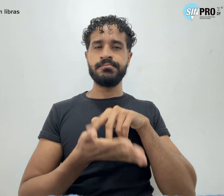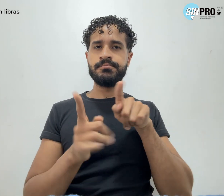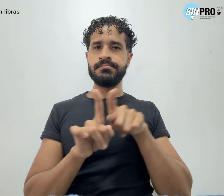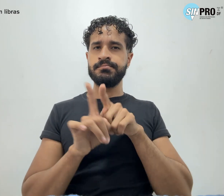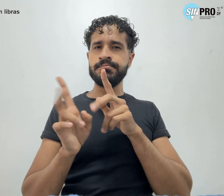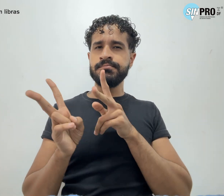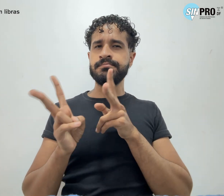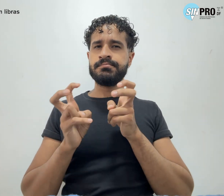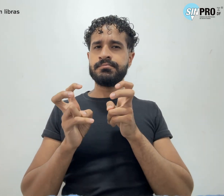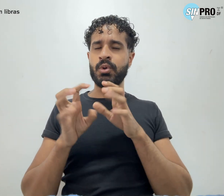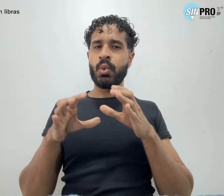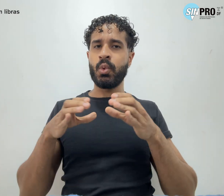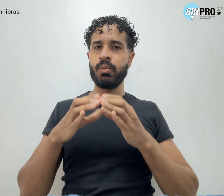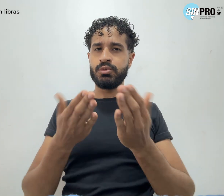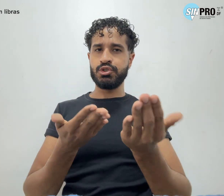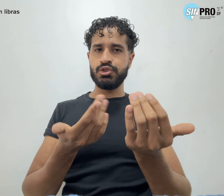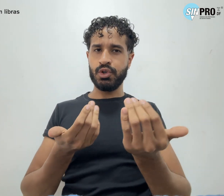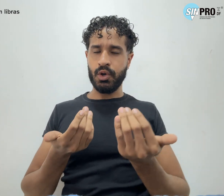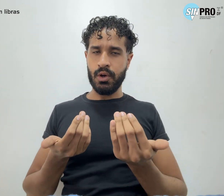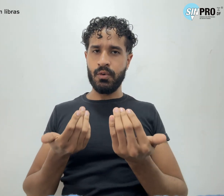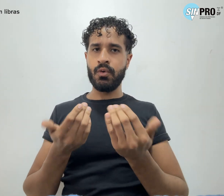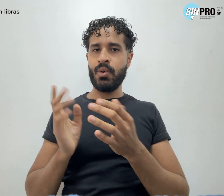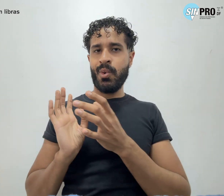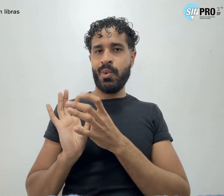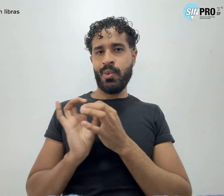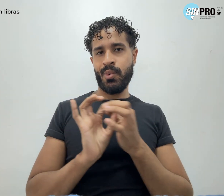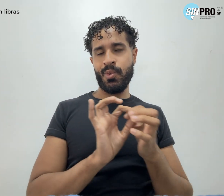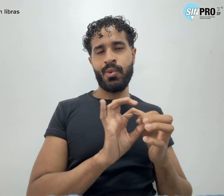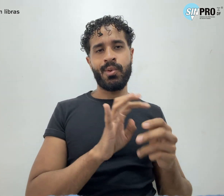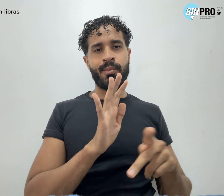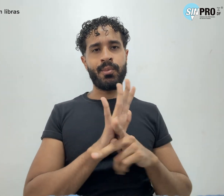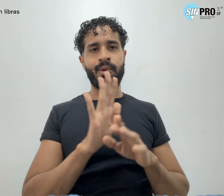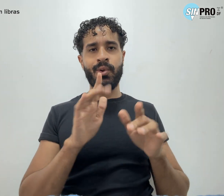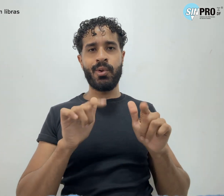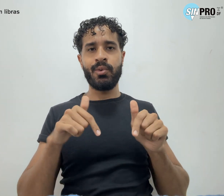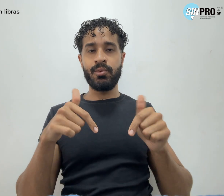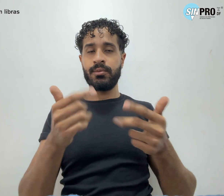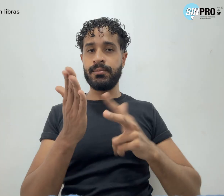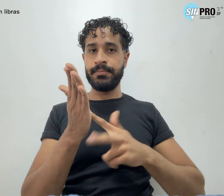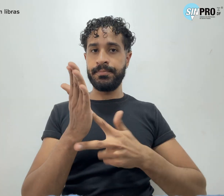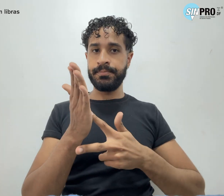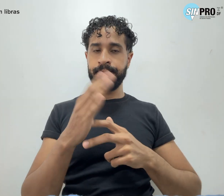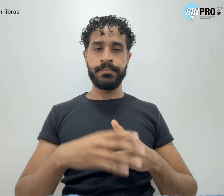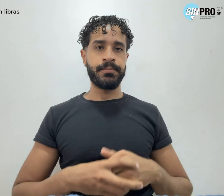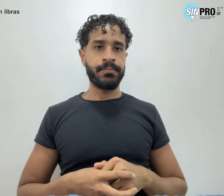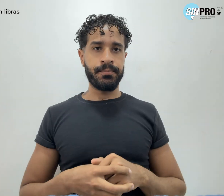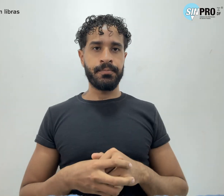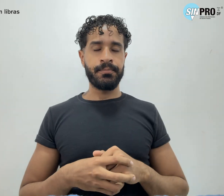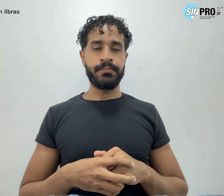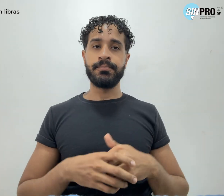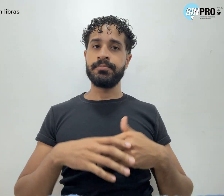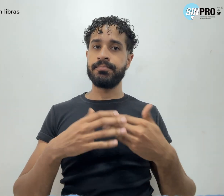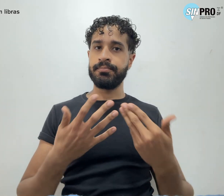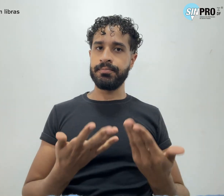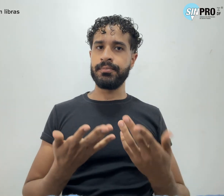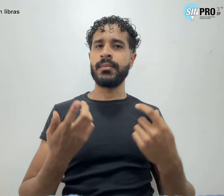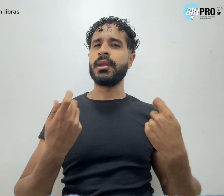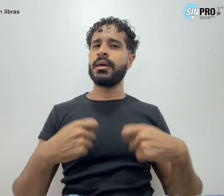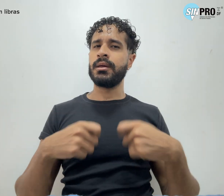a juventude no contexto do sindicalismo. Para isso, é preciso assegurar